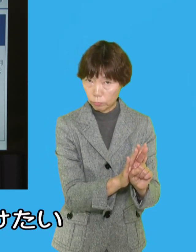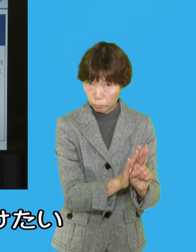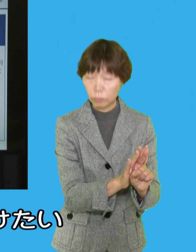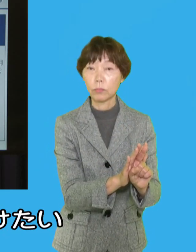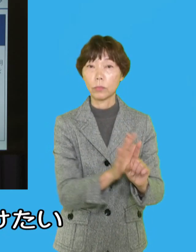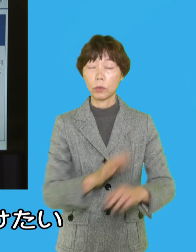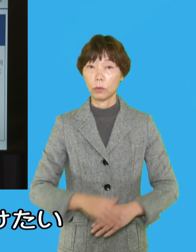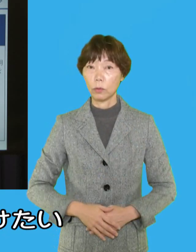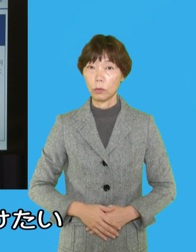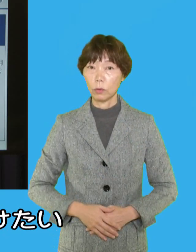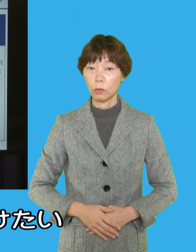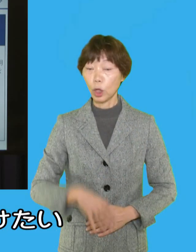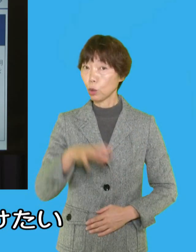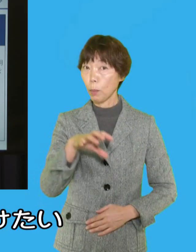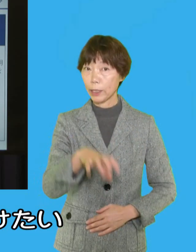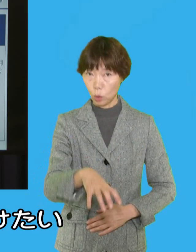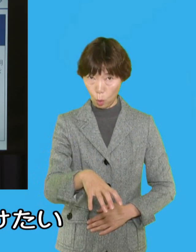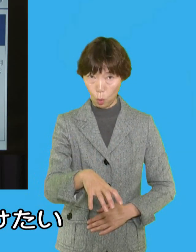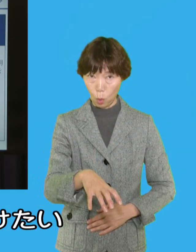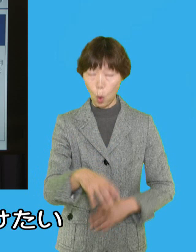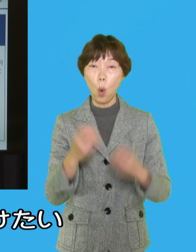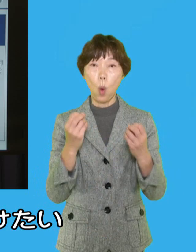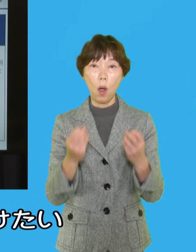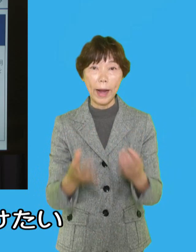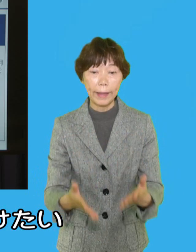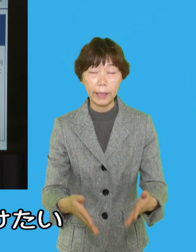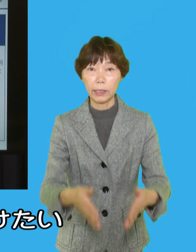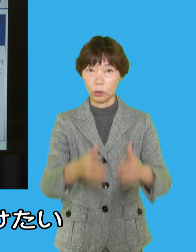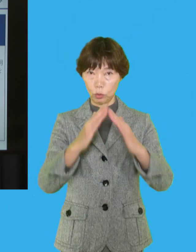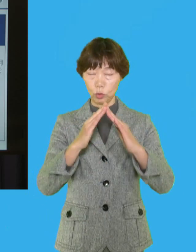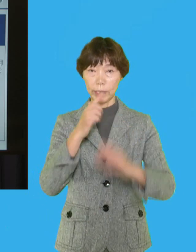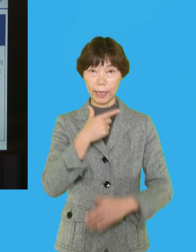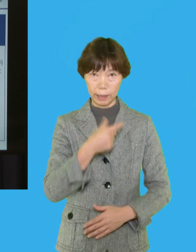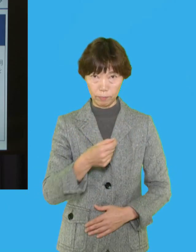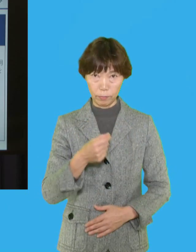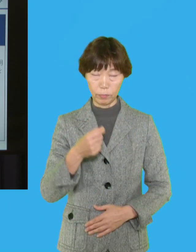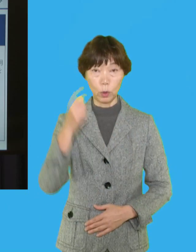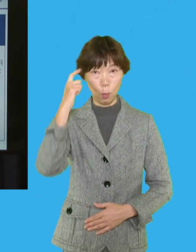の、場所を新たに設けたいなと思ってます。